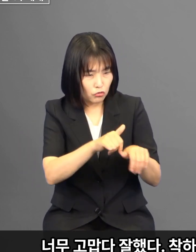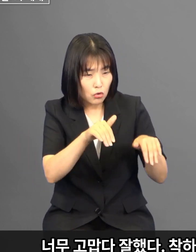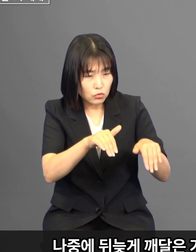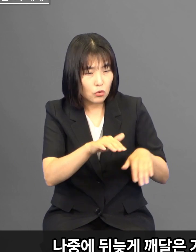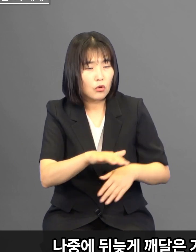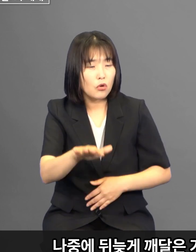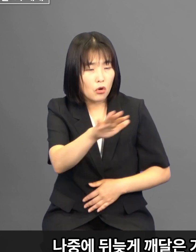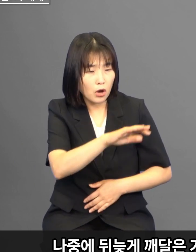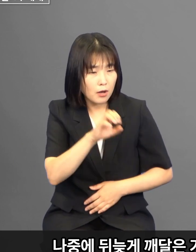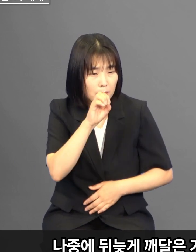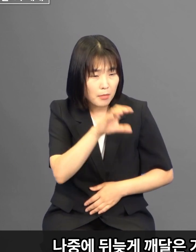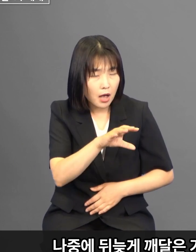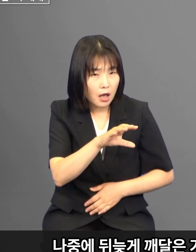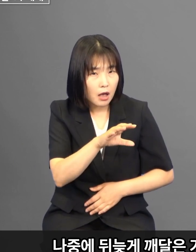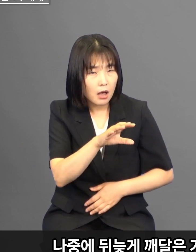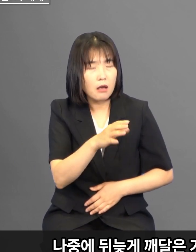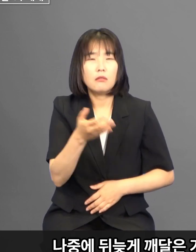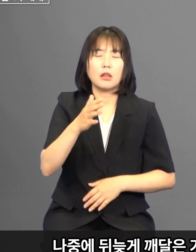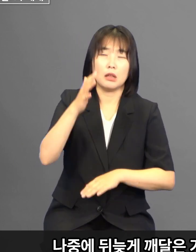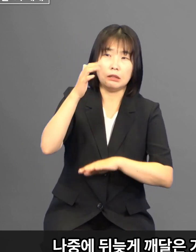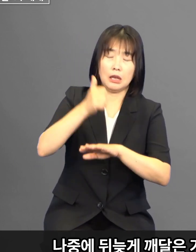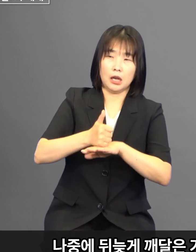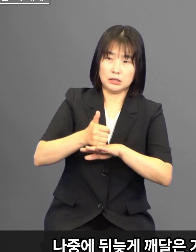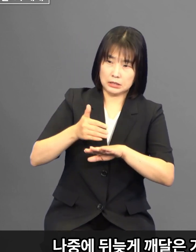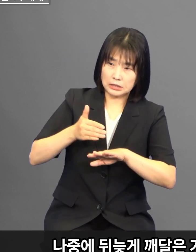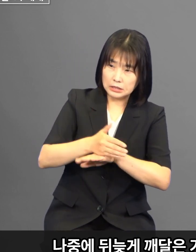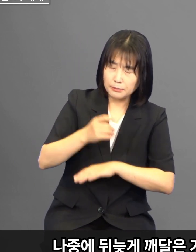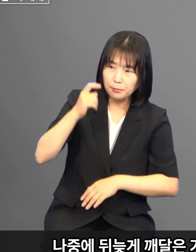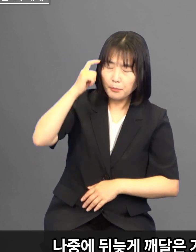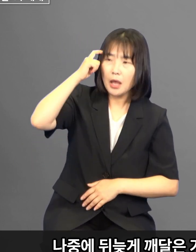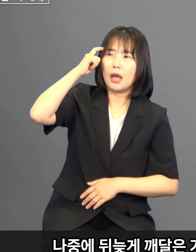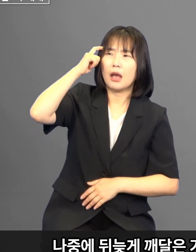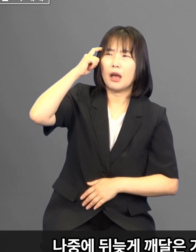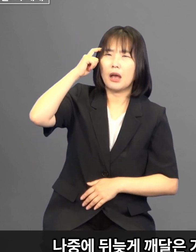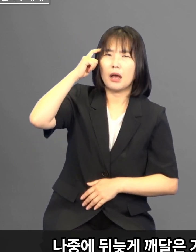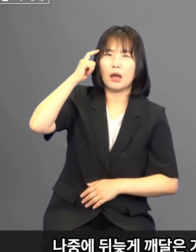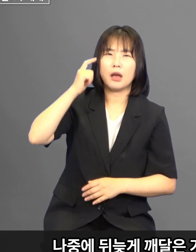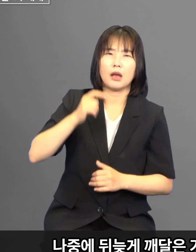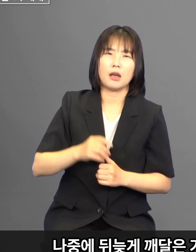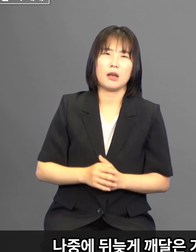텐데, 나중에 뒤늦게 깨달은 거예요. 아, 그때 그 말씀이 있었는데.